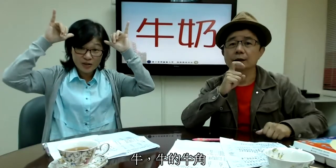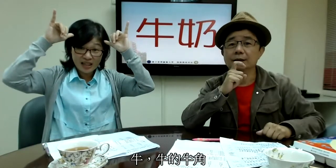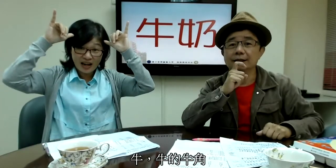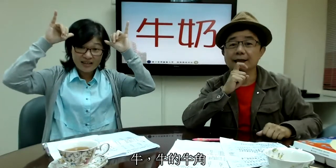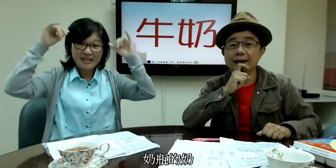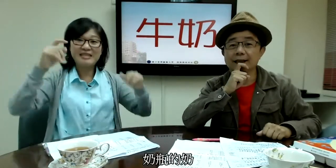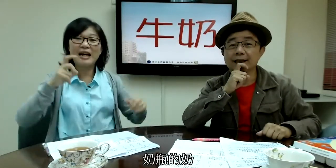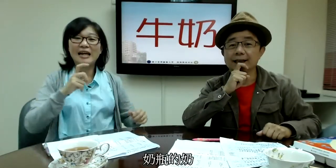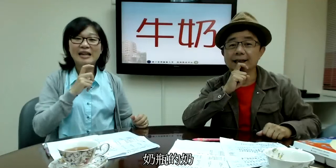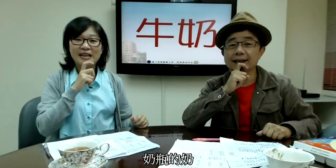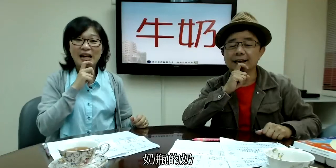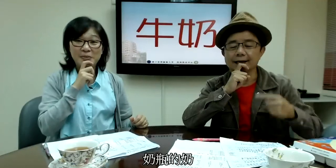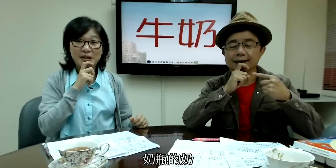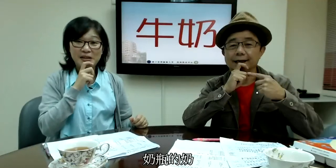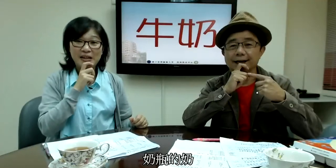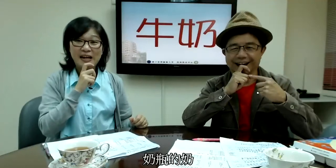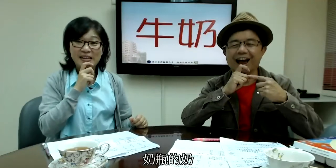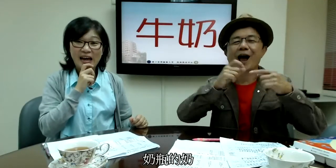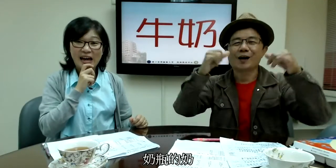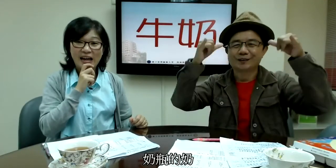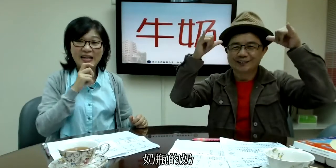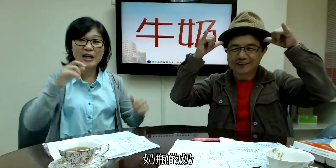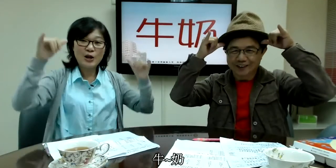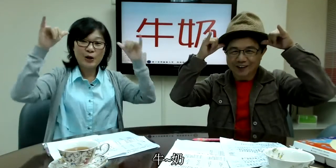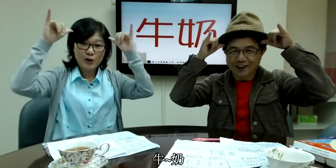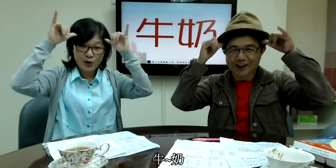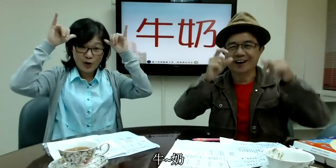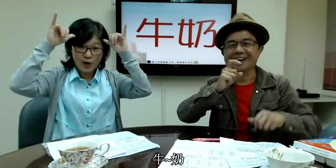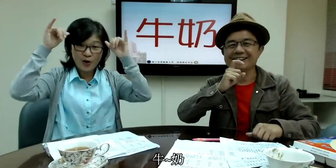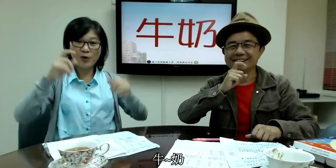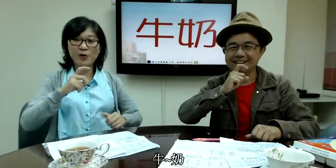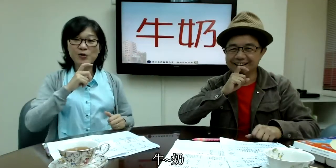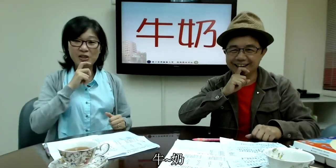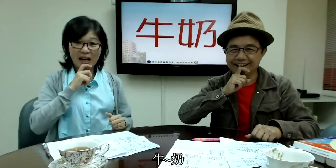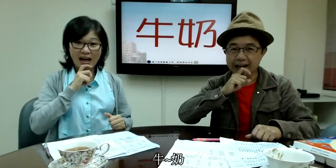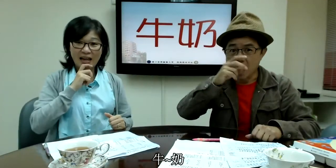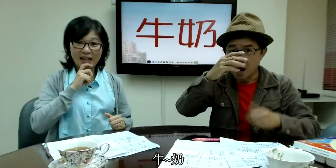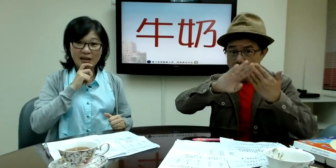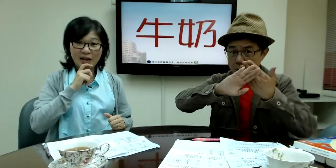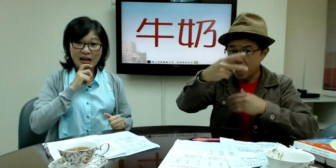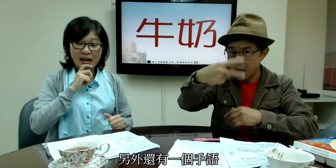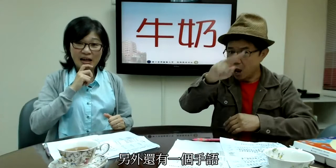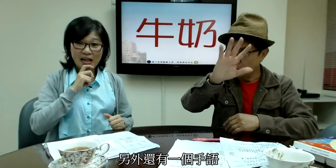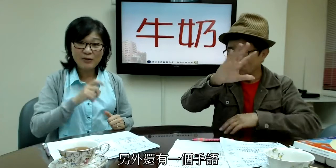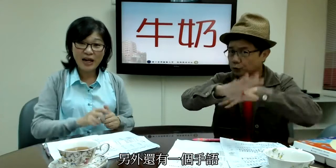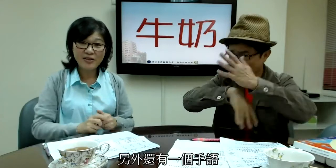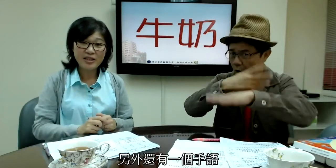角在奶瓶的哈，奶牛奶。另外还有一个手